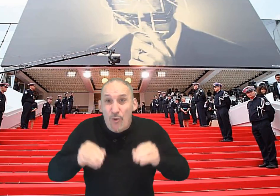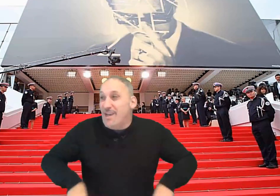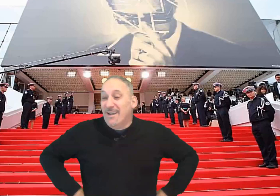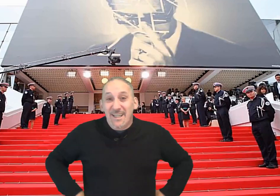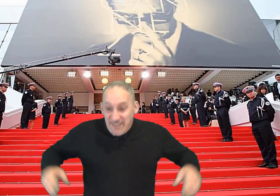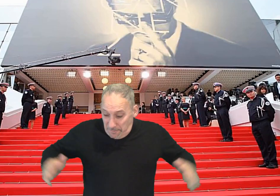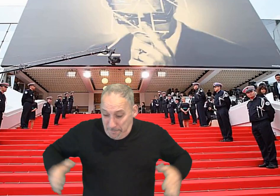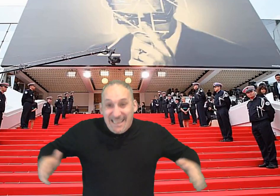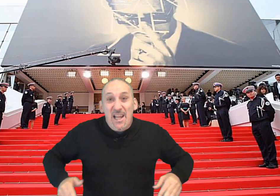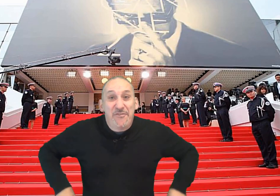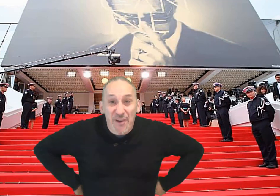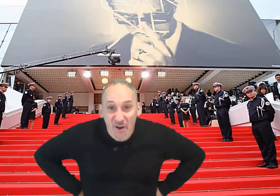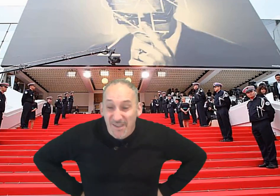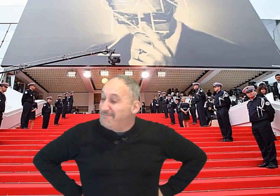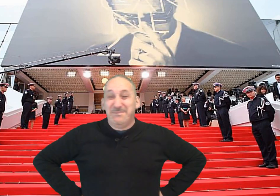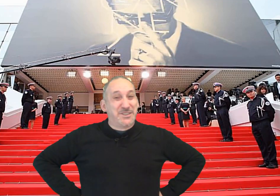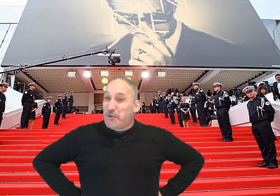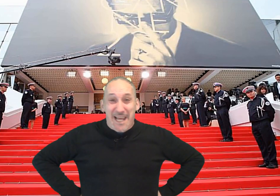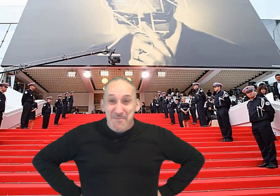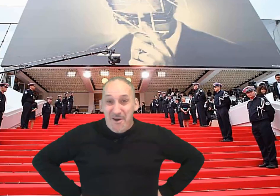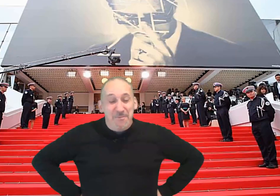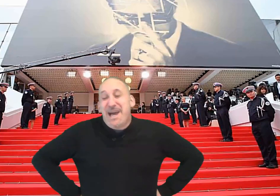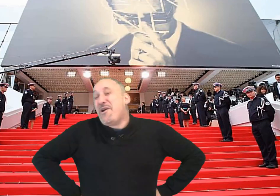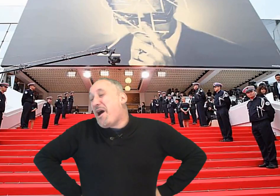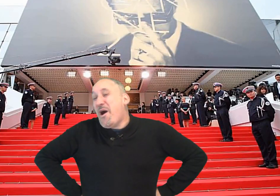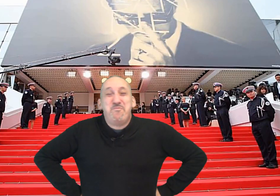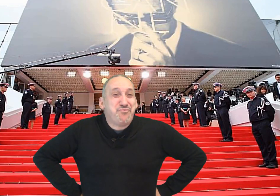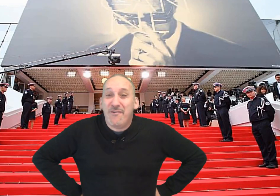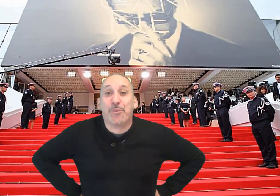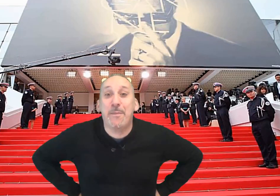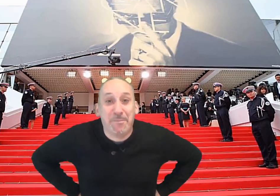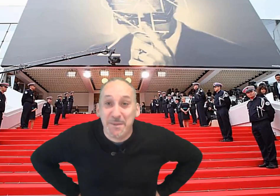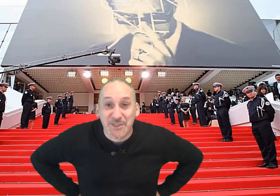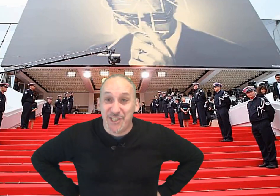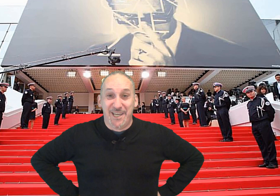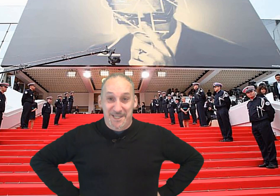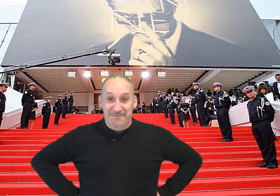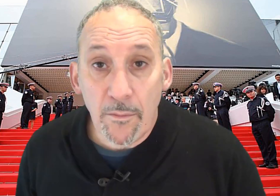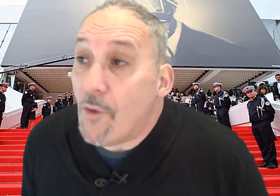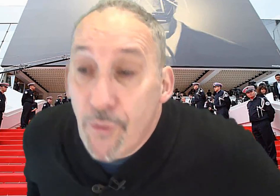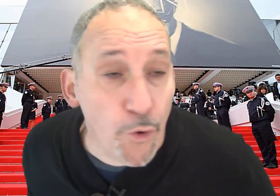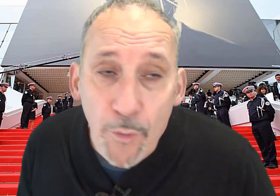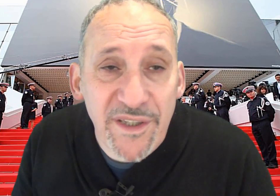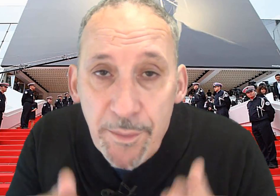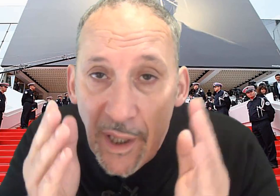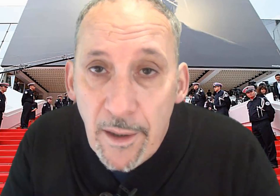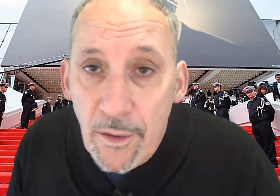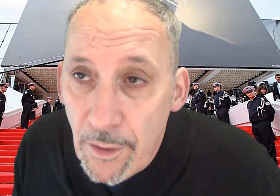couilles, ils s'en battent les flancs, totalement, mais alors à un point, vous pouvez même pas imaginer. Bon, vous lui remettez bien